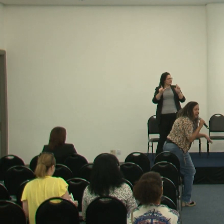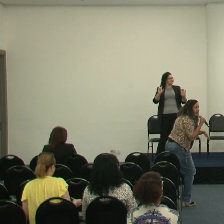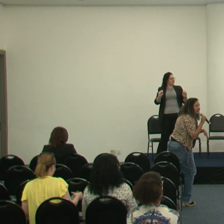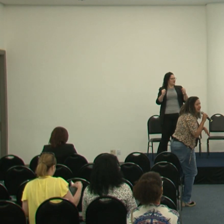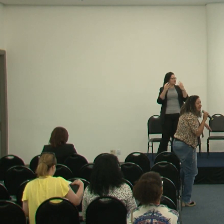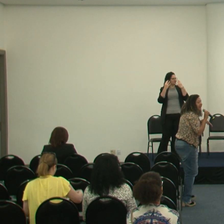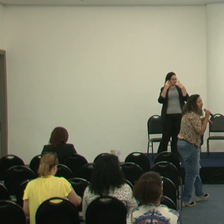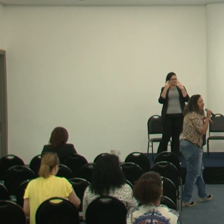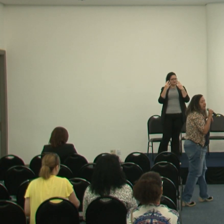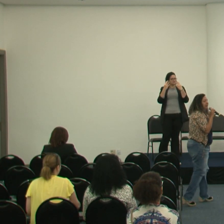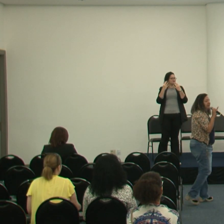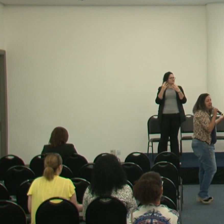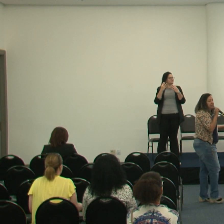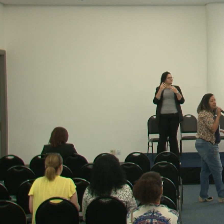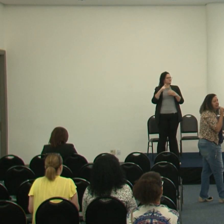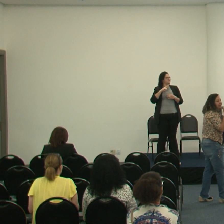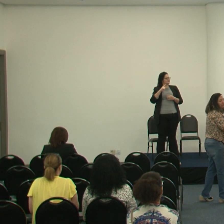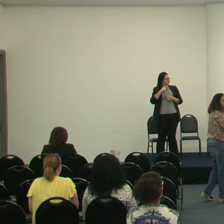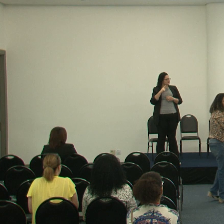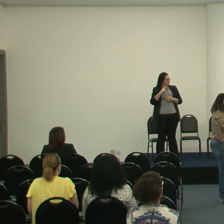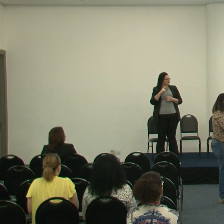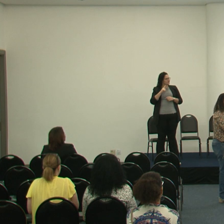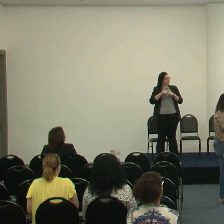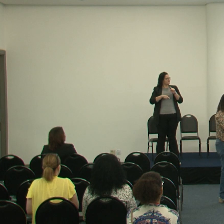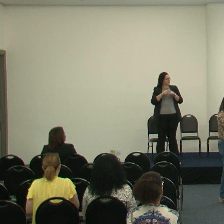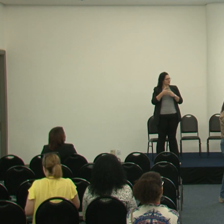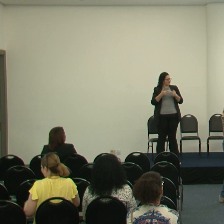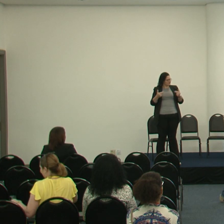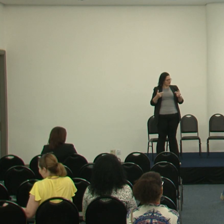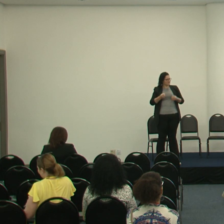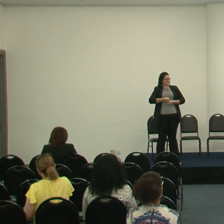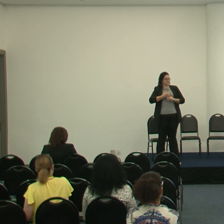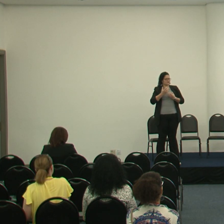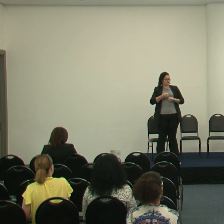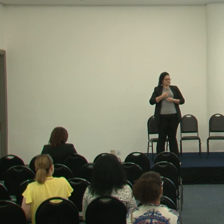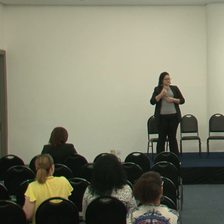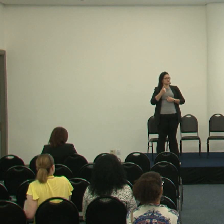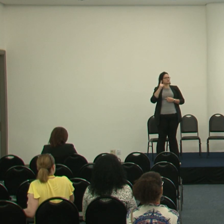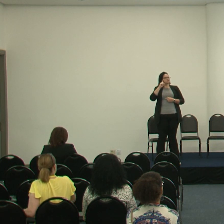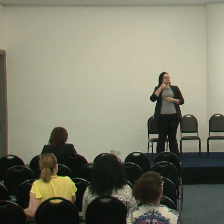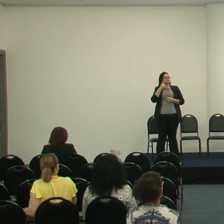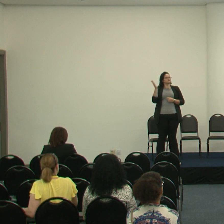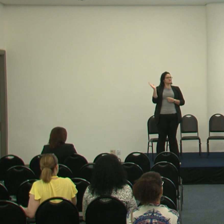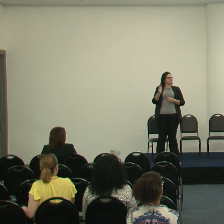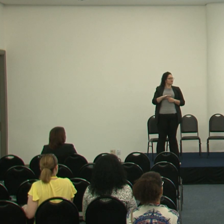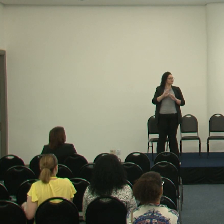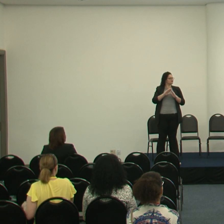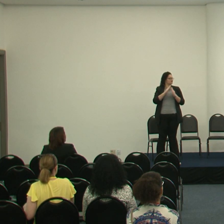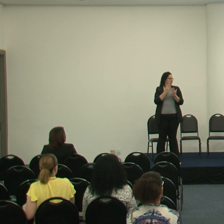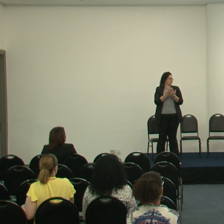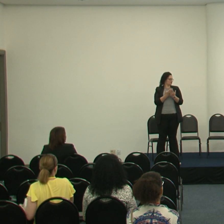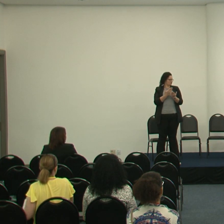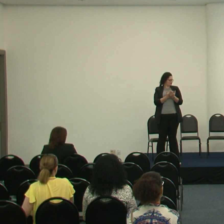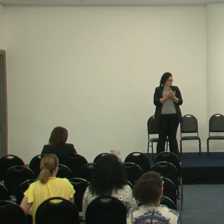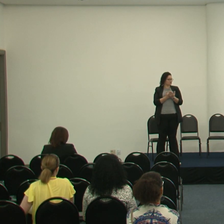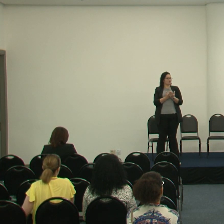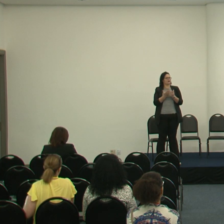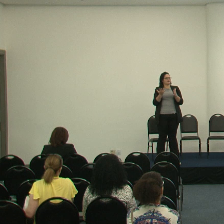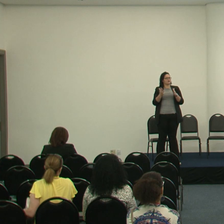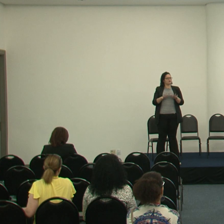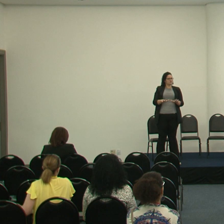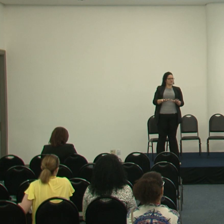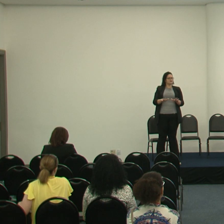atenção e dizer que tem uma série de materiais produzidos por surdos que a gente precisa trazer mais para essa escola, que se quer inclusiva, se